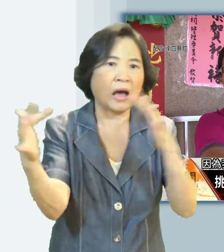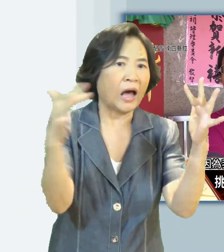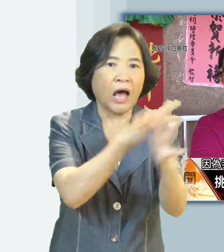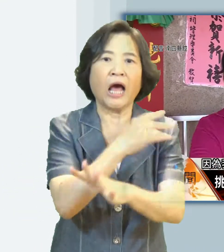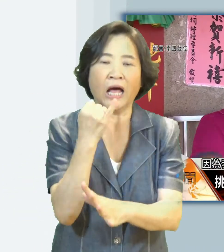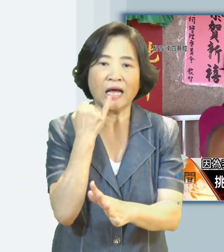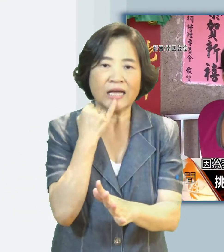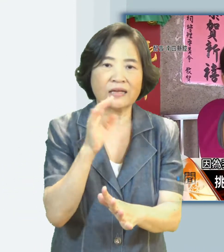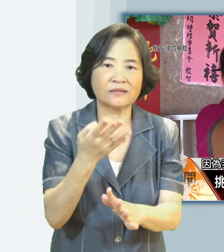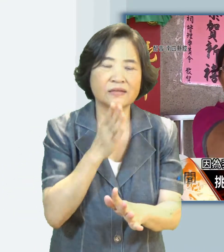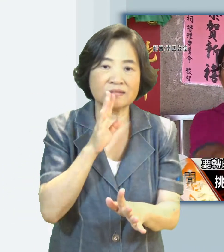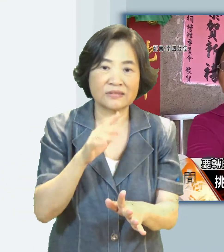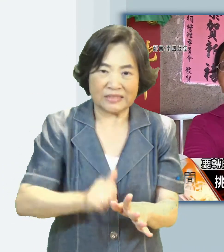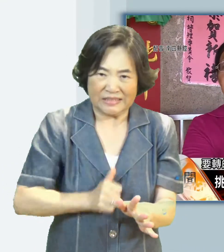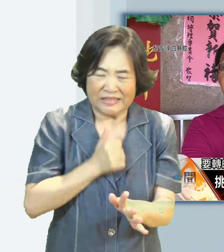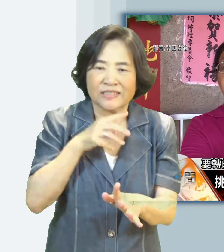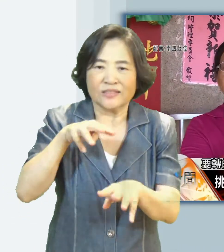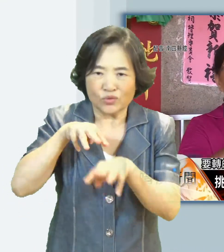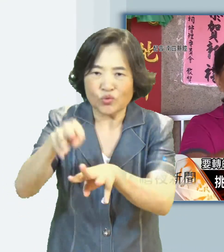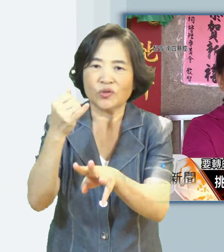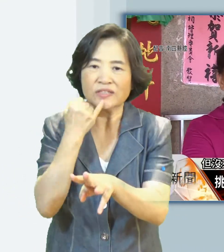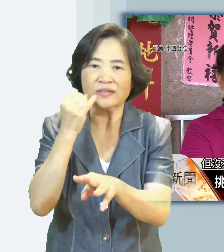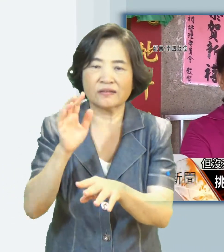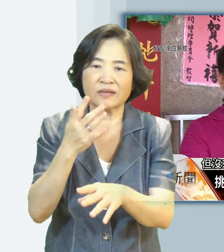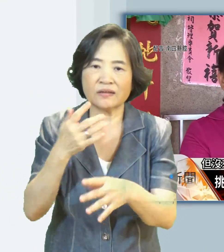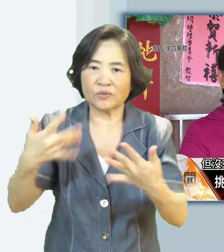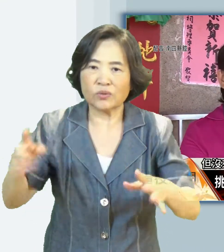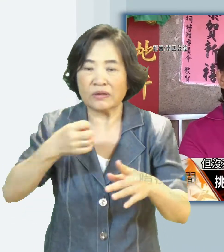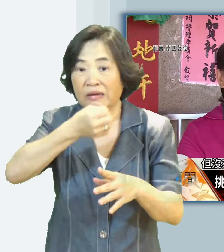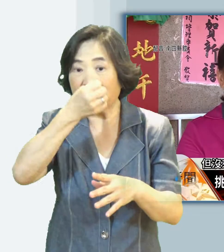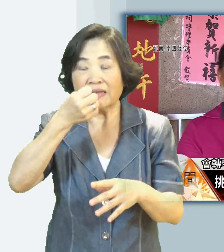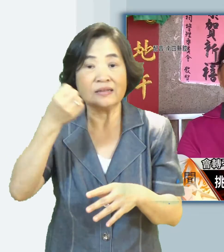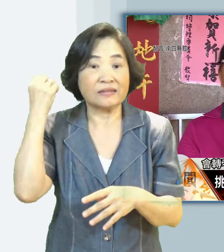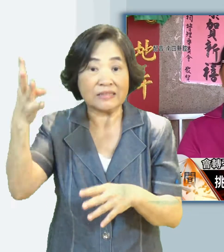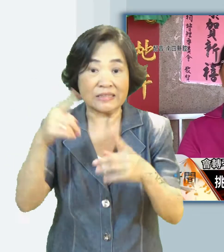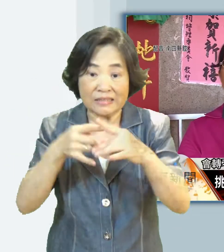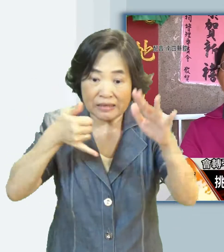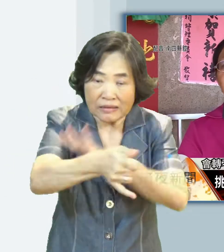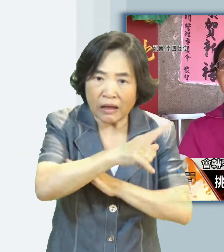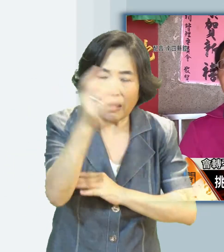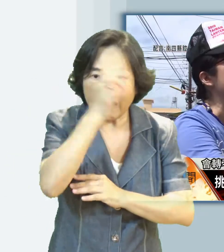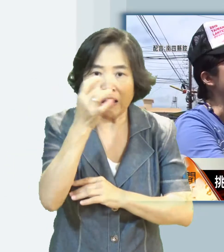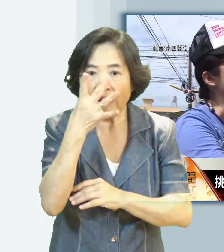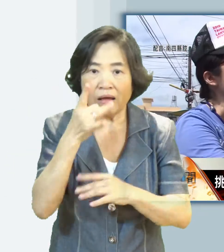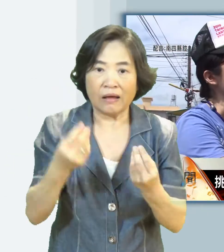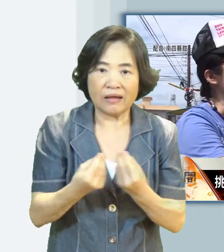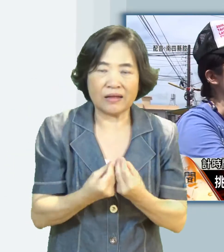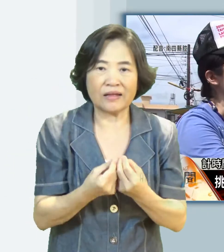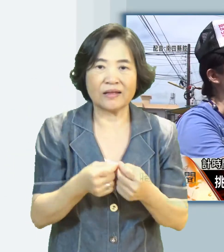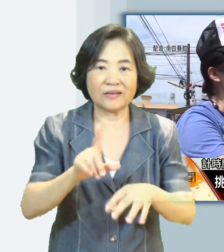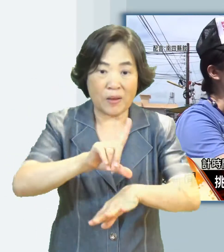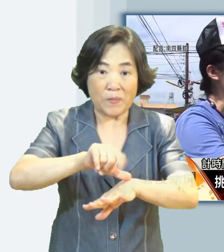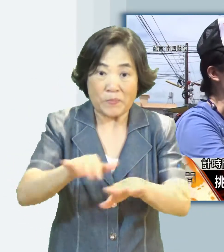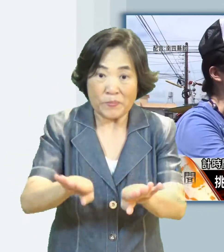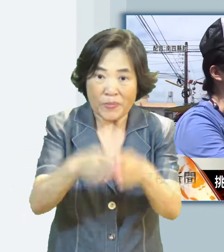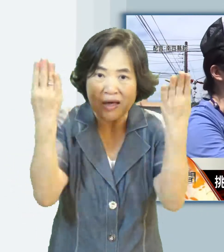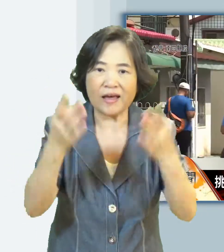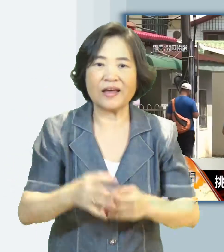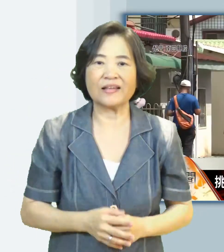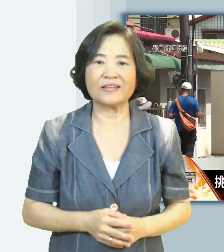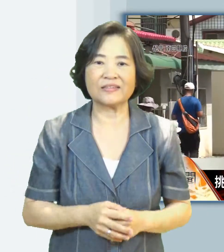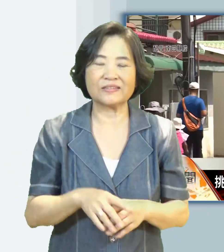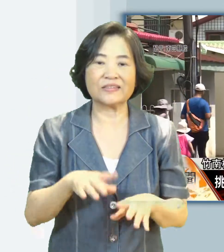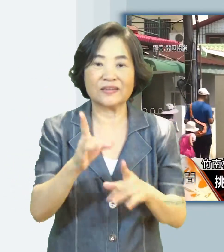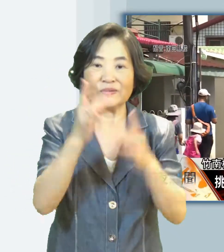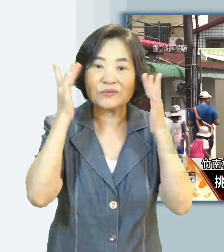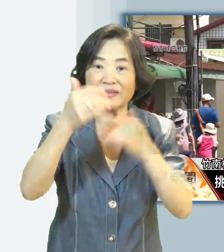用的呀，电咧一开始拢电咧出来，啊，我刚无来，你问你，要电咧伊会电唔出来。 计时开始。